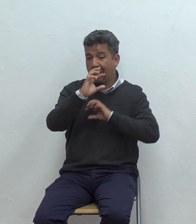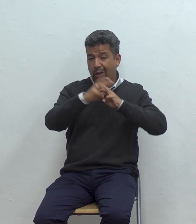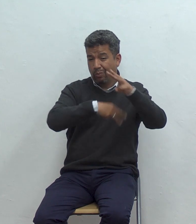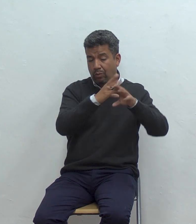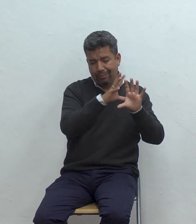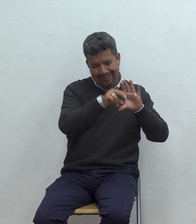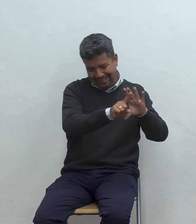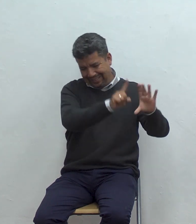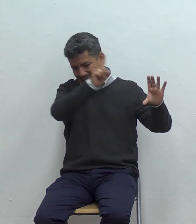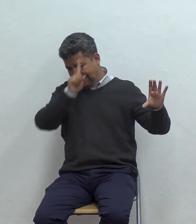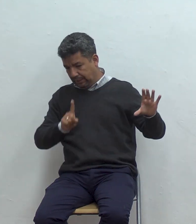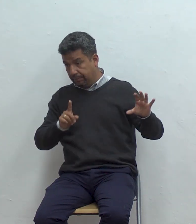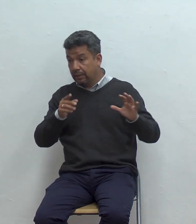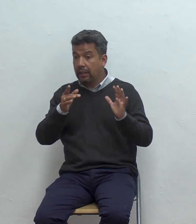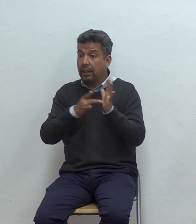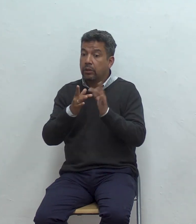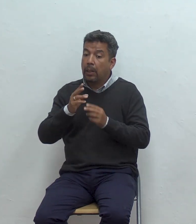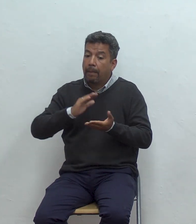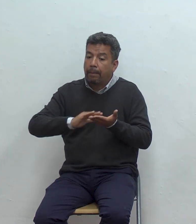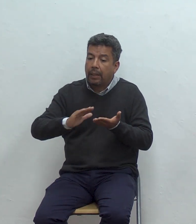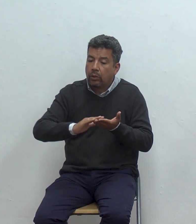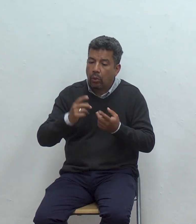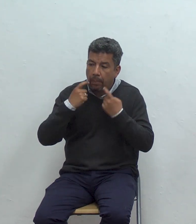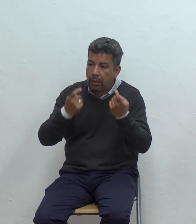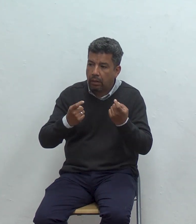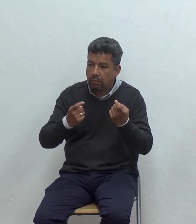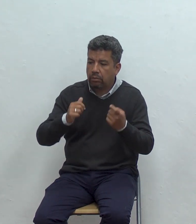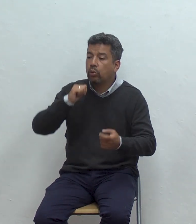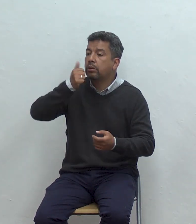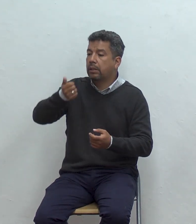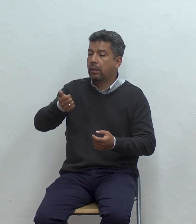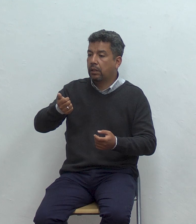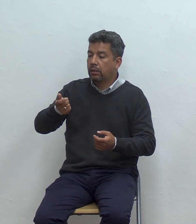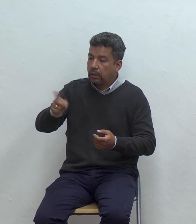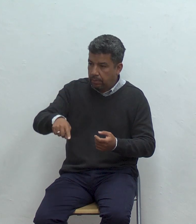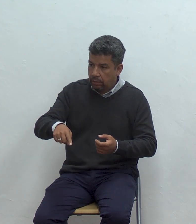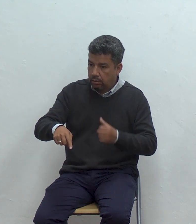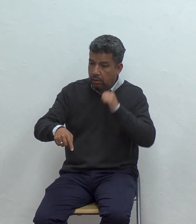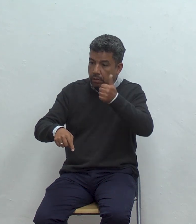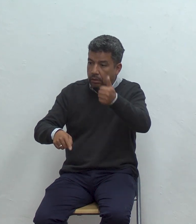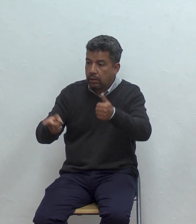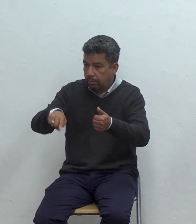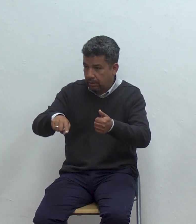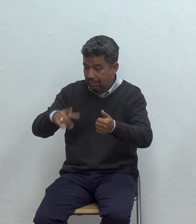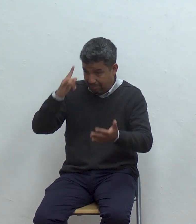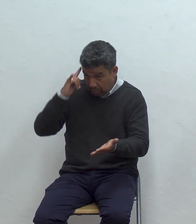a Jesús. Él perdonó sus pecados. Y los de mañana también. ¿No lo